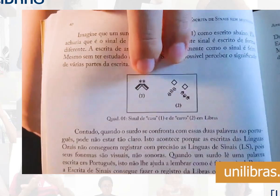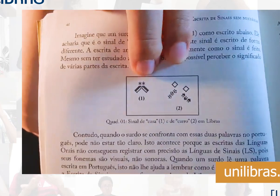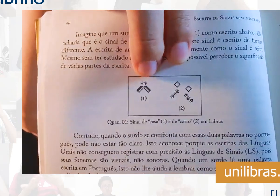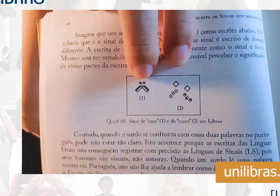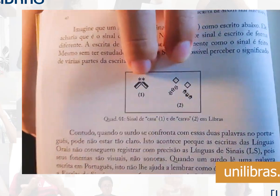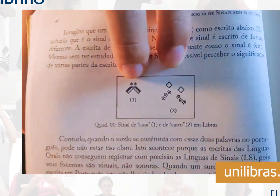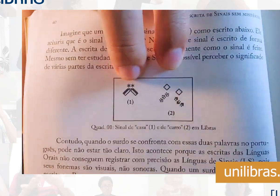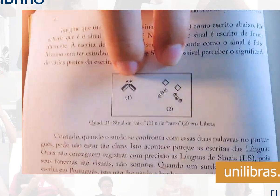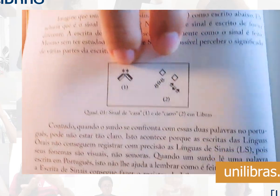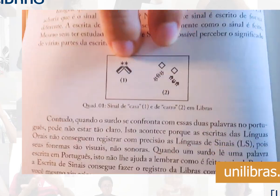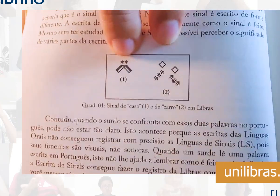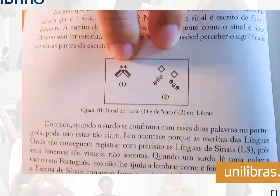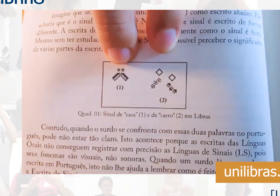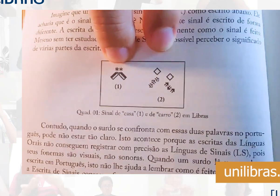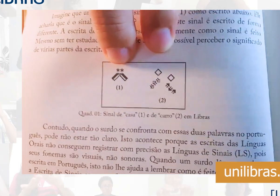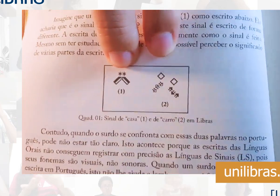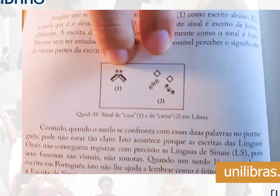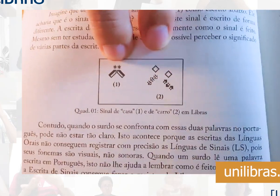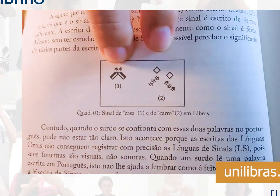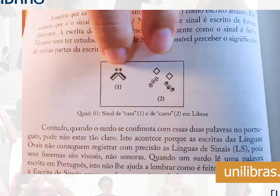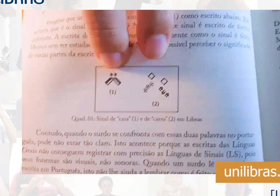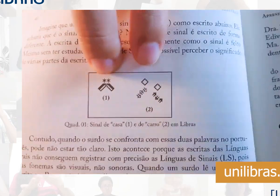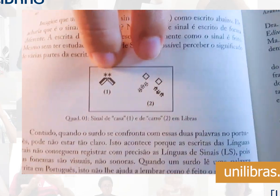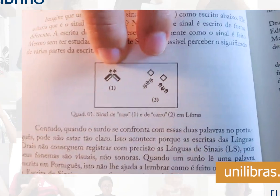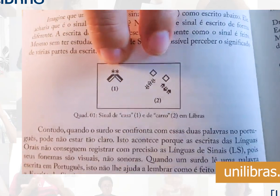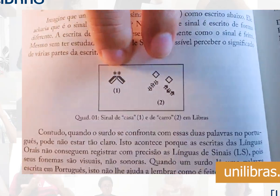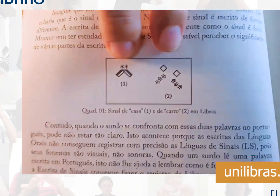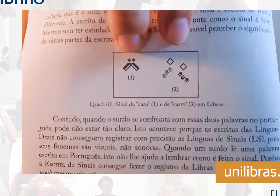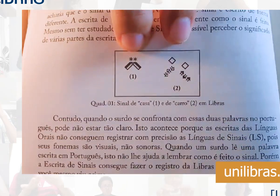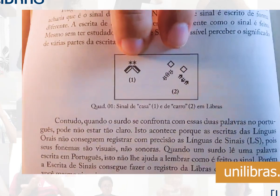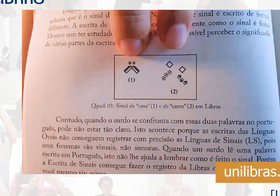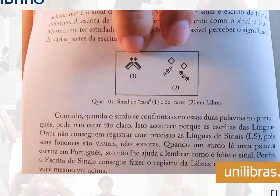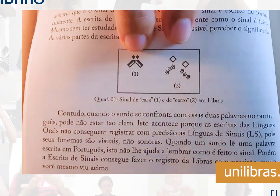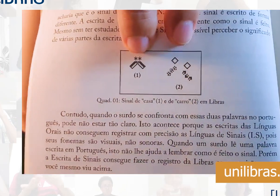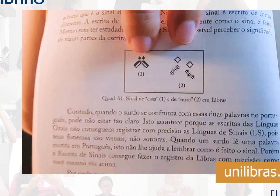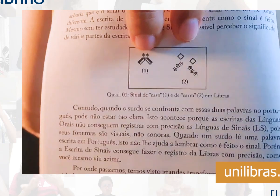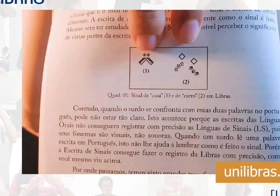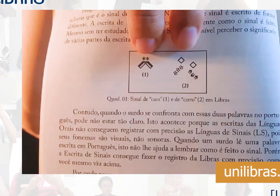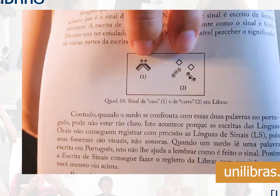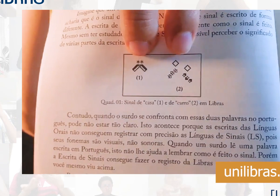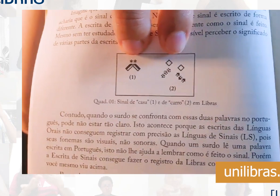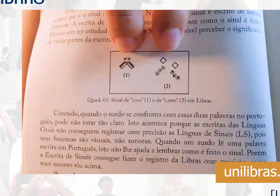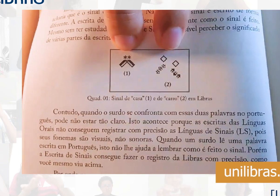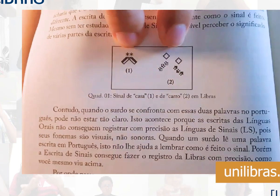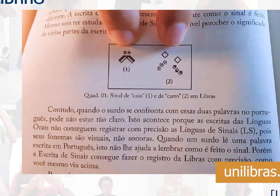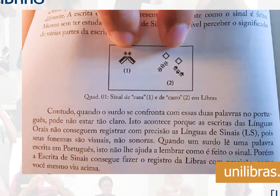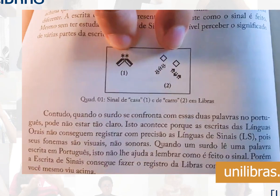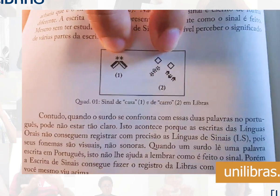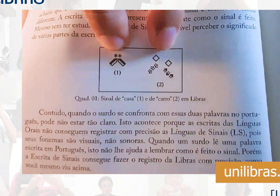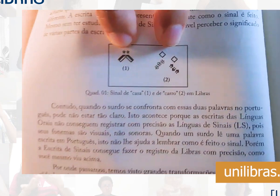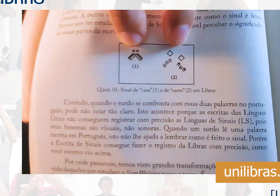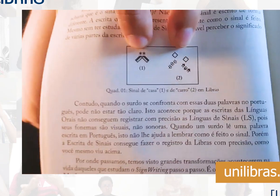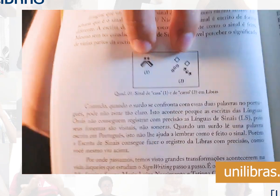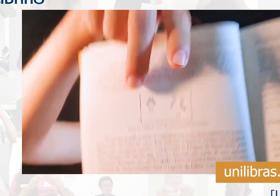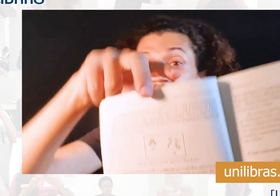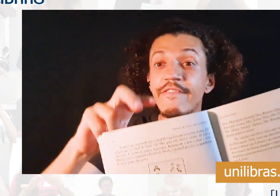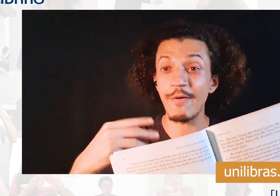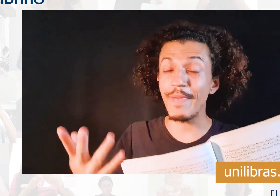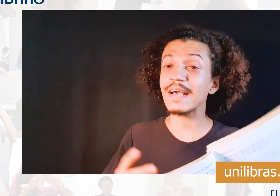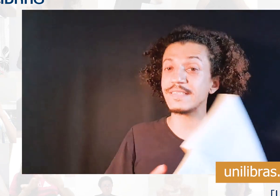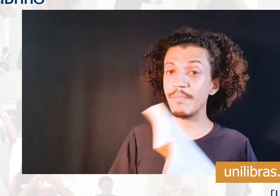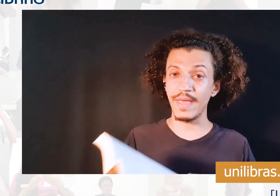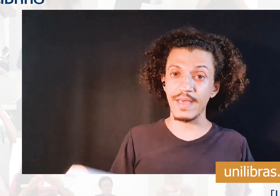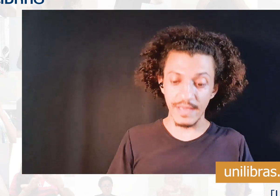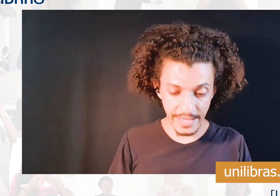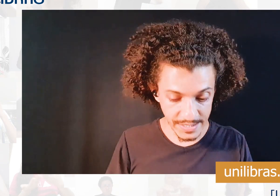Se um surdo vê esses dois sinais escritos aqui na Libras, mesmo que ele não saiba a escrita de sinais, ele vai olhar para esses dois sinais e ele